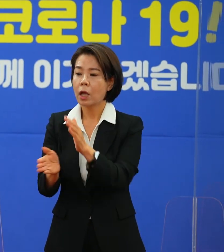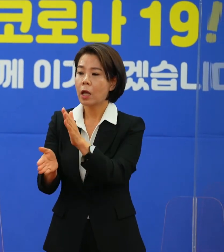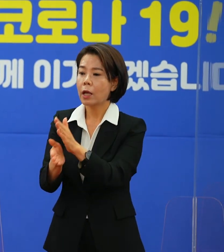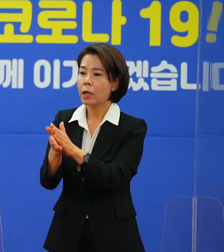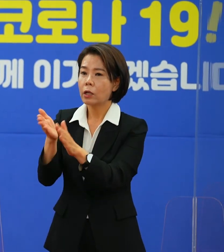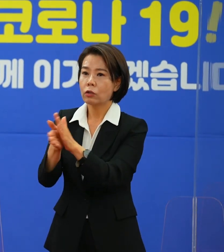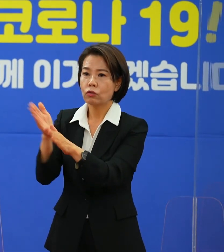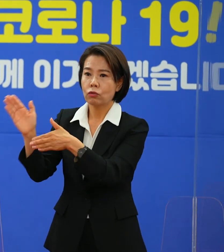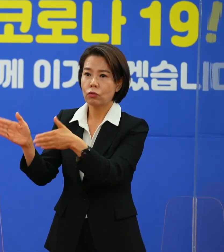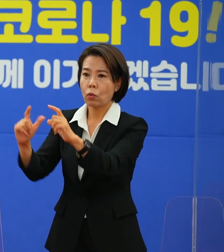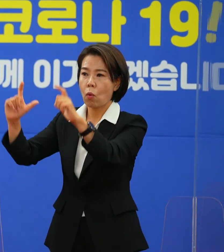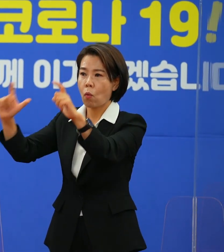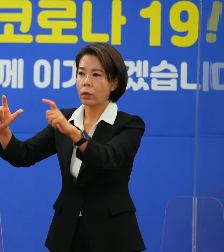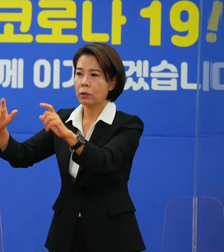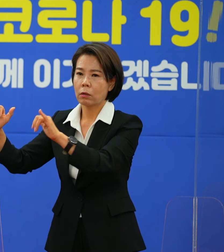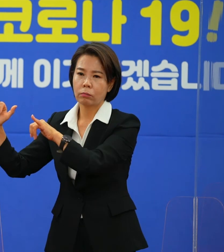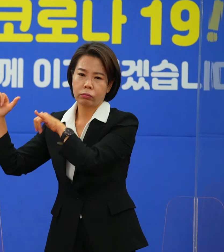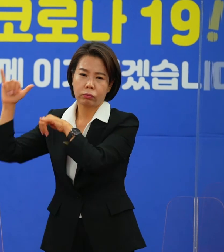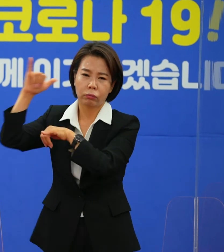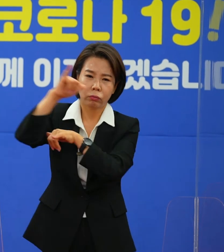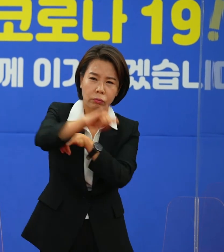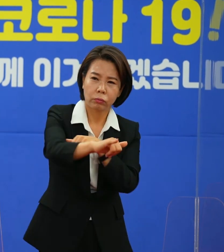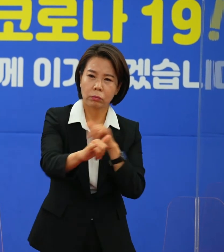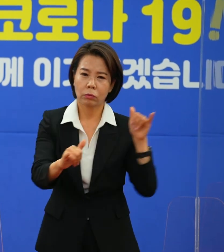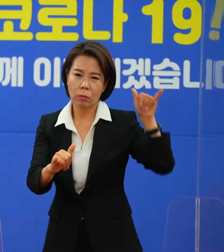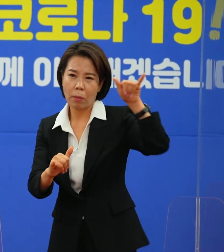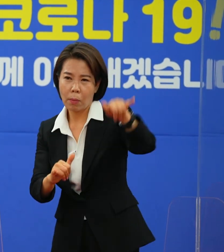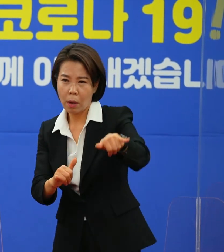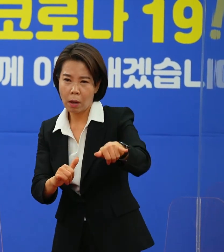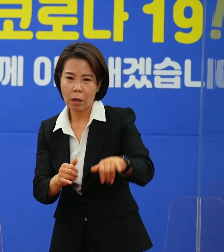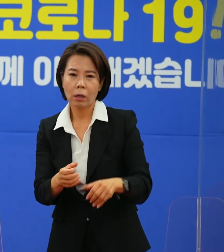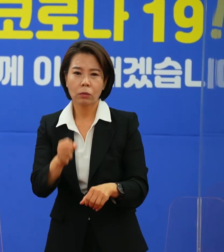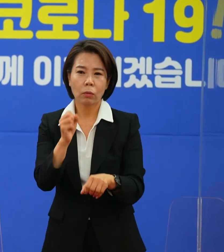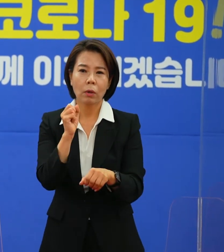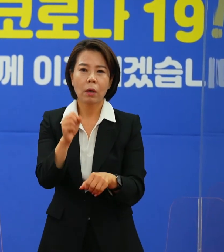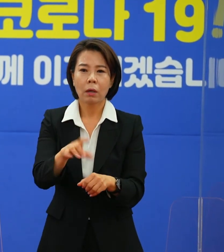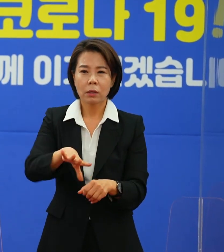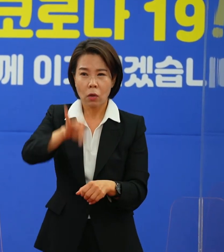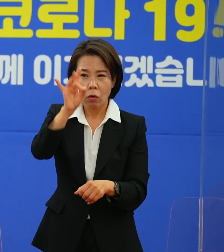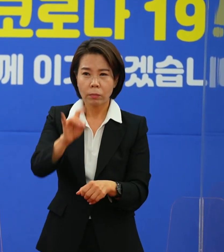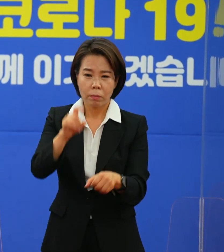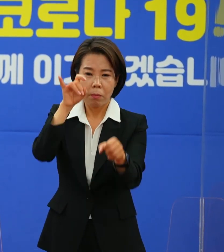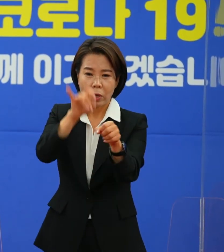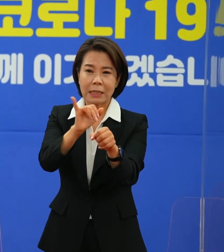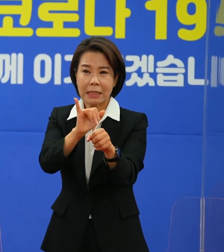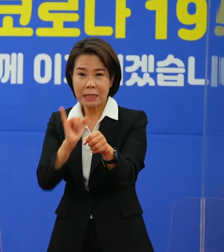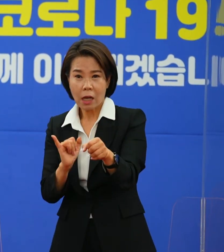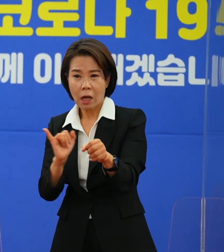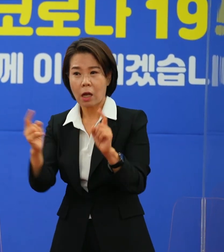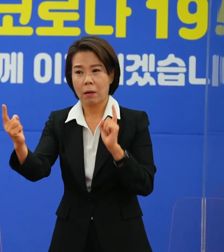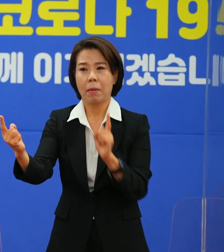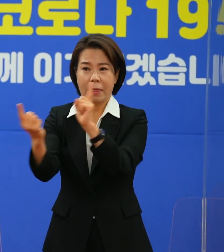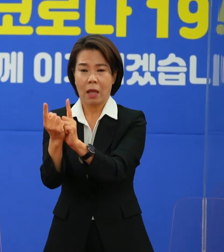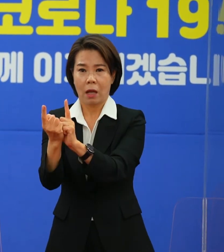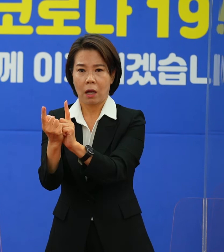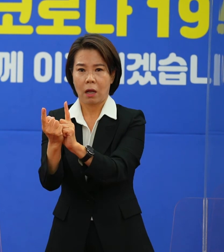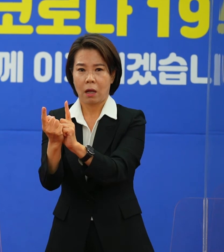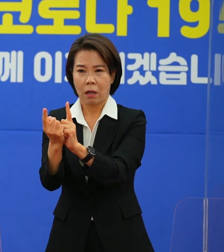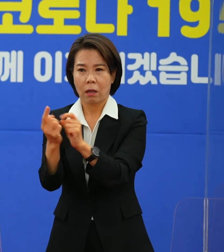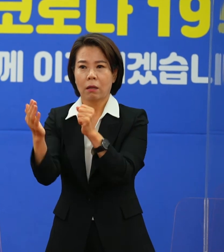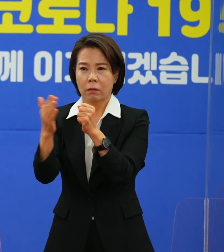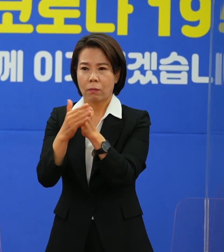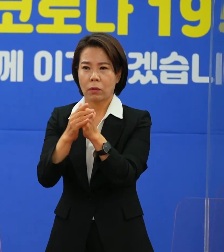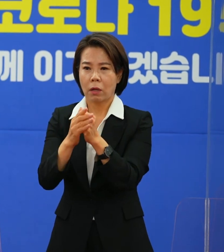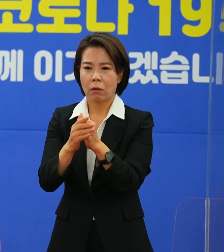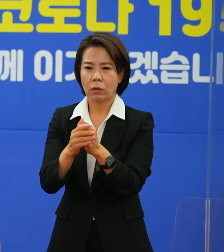수도권에서 들어오는 분들, 관광객들, 그리고 선행 확진자의 접촉자들이 오히려 이게 이제 우리가 아무리 많은